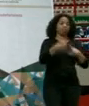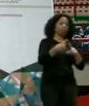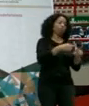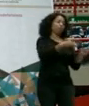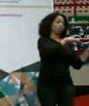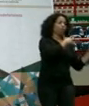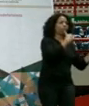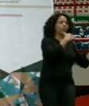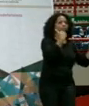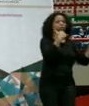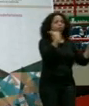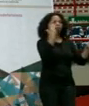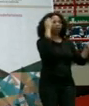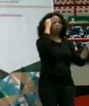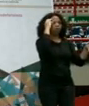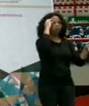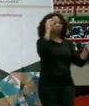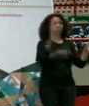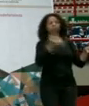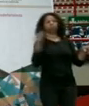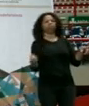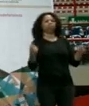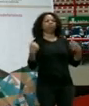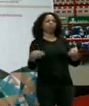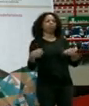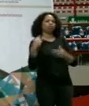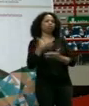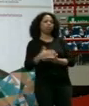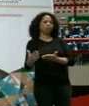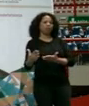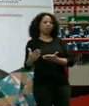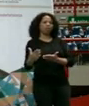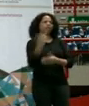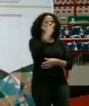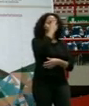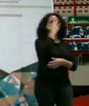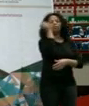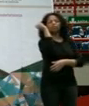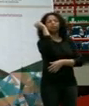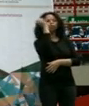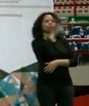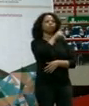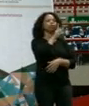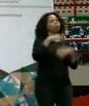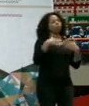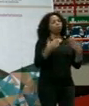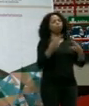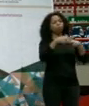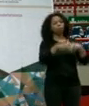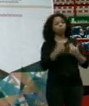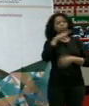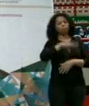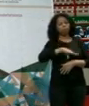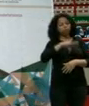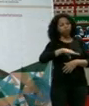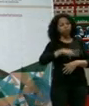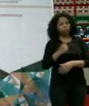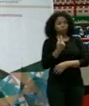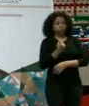Dom João ele já pegou uma batata quente nas suas mãos. Portugal tem uma dependência econômica